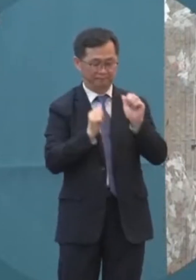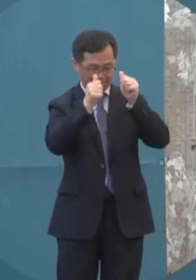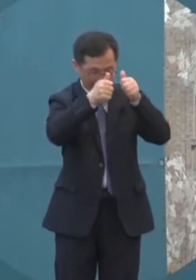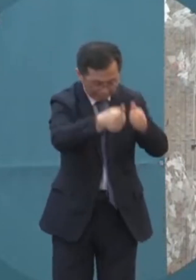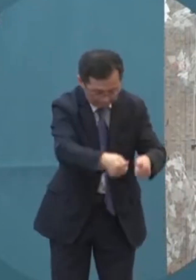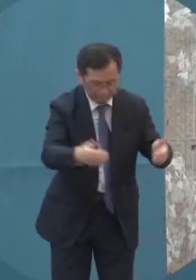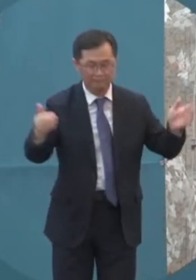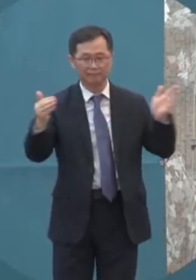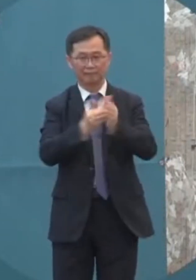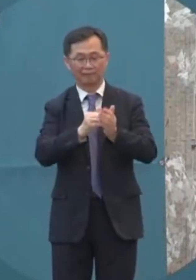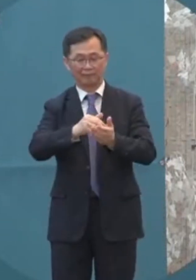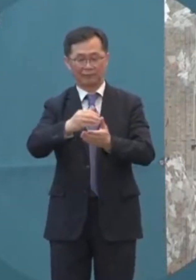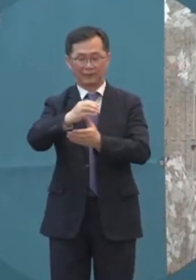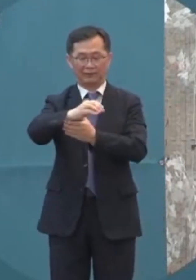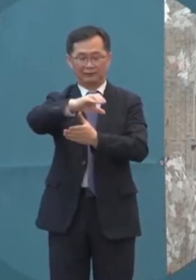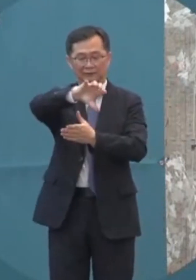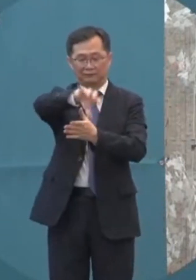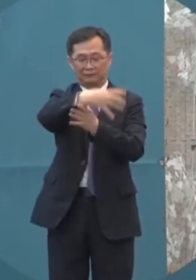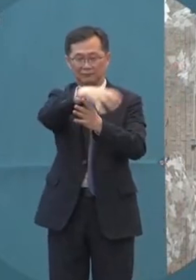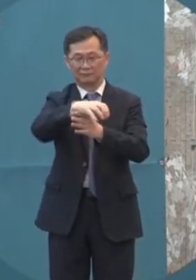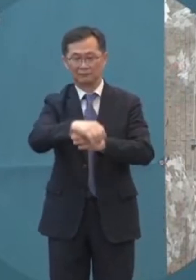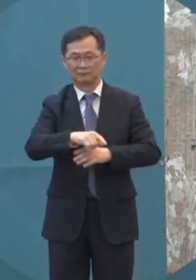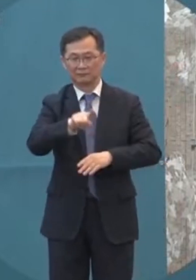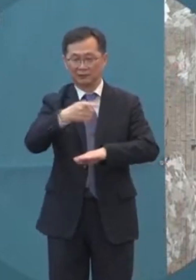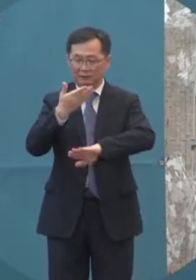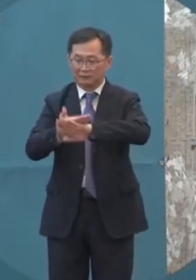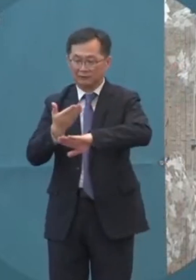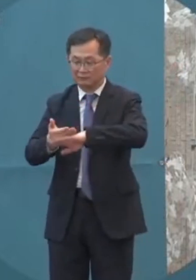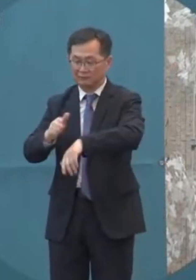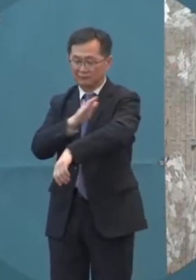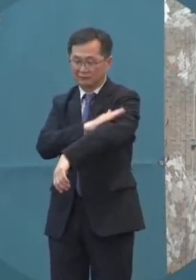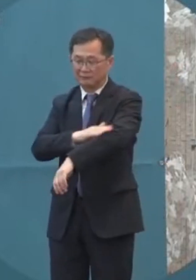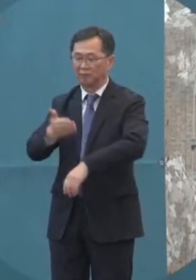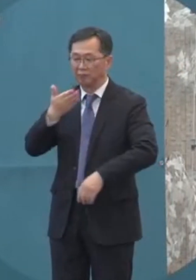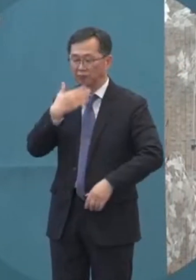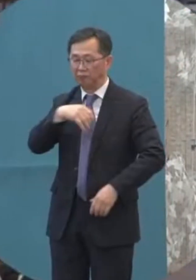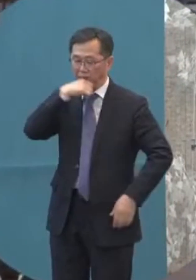드렸더니 JP가 이래요. 어디서 맛없는 떡국 먹고 댕겨.